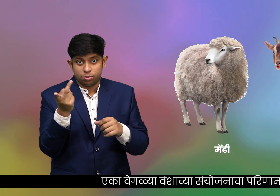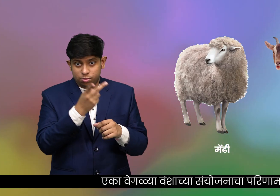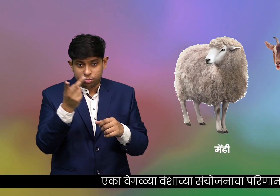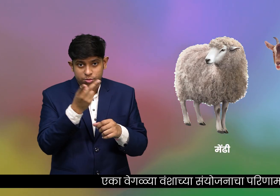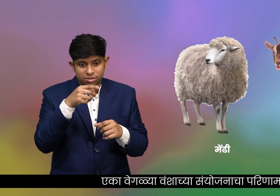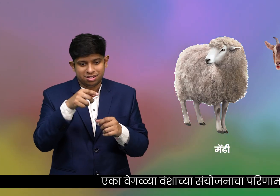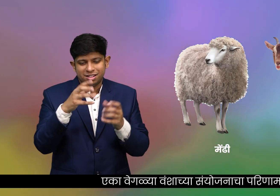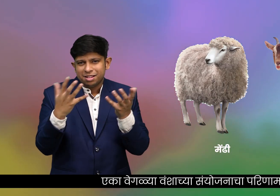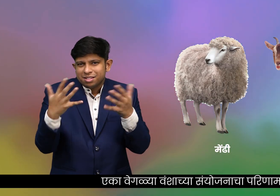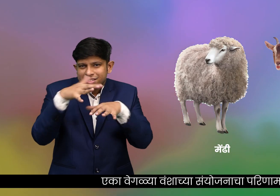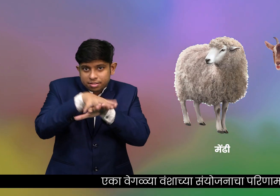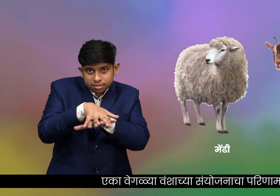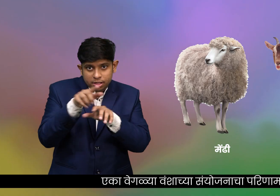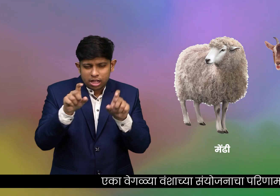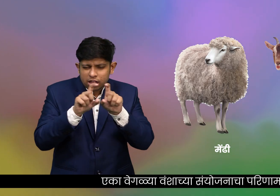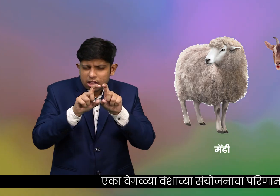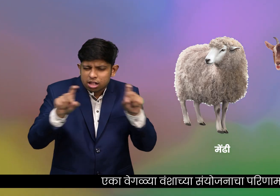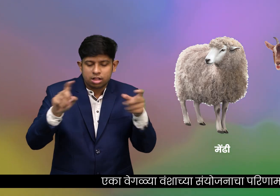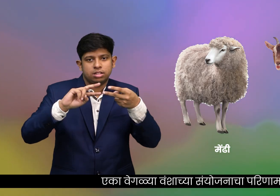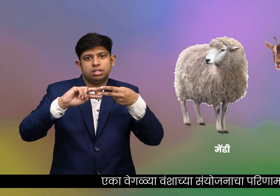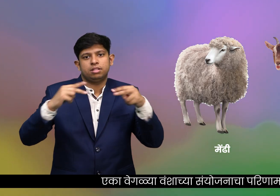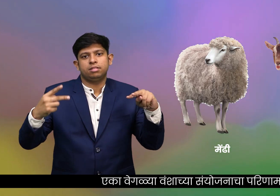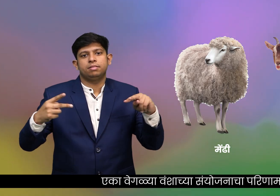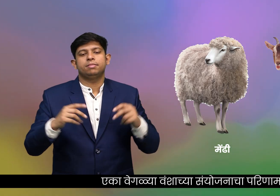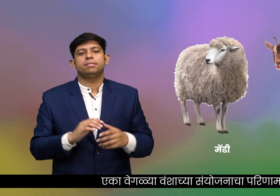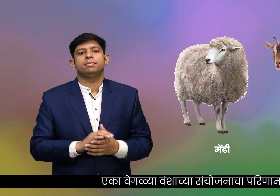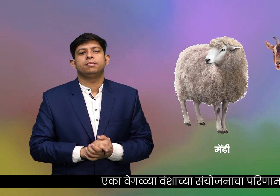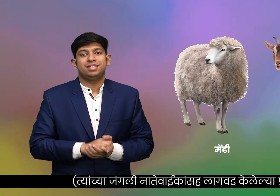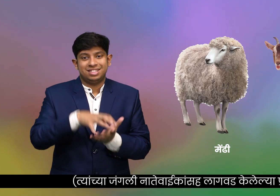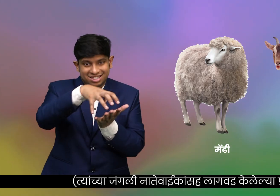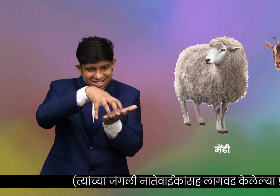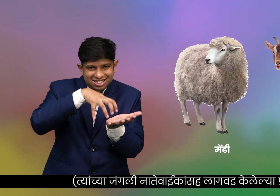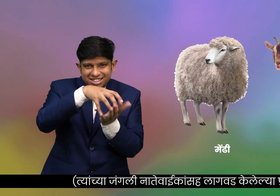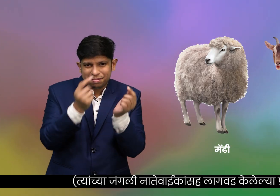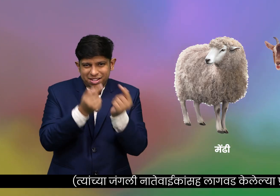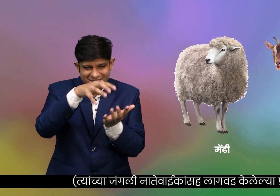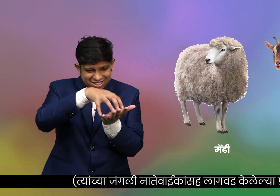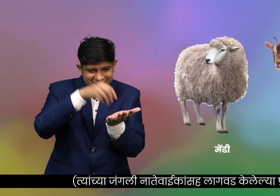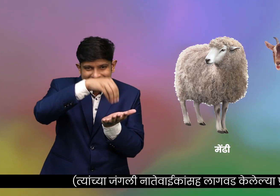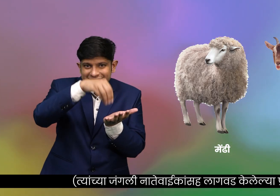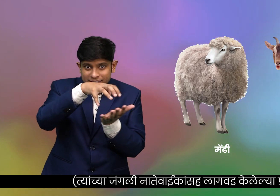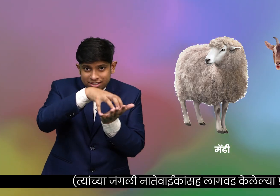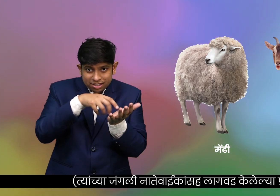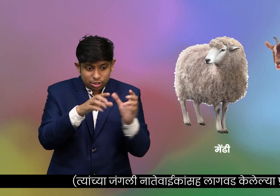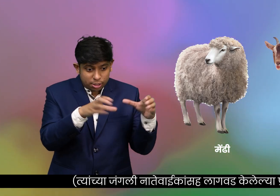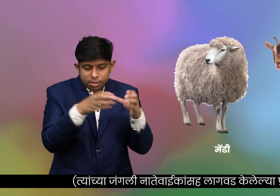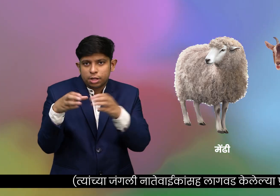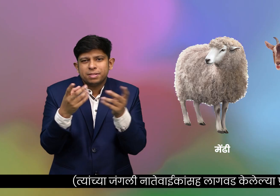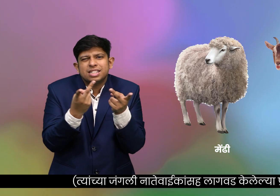एका वेगवेगळ्या वंशाच्या संयोजनाचा परिणाम. त्यांच्या जंगली नातेवाईकसह लागवड